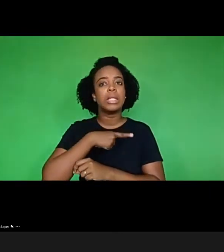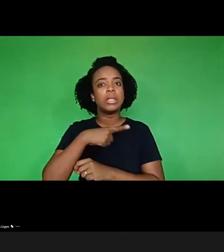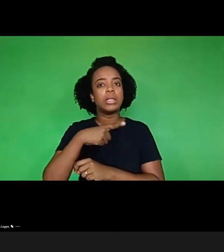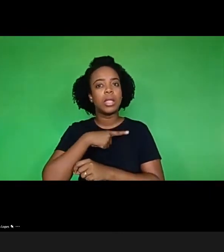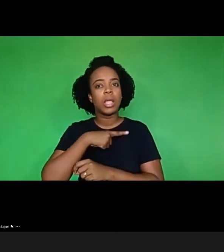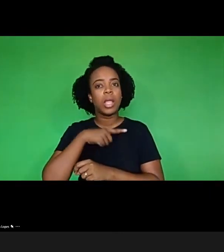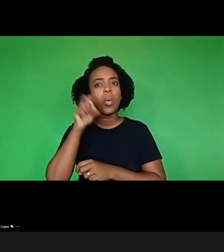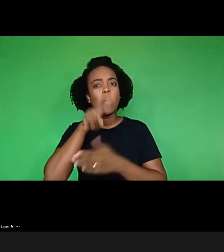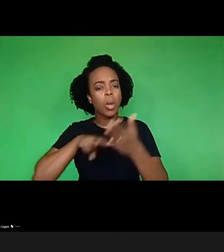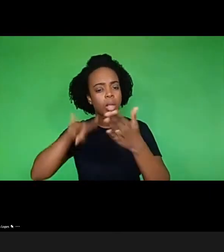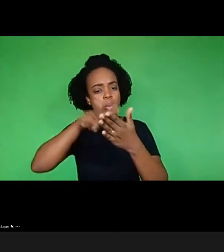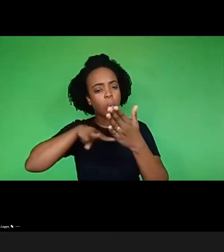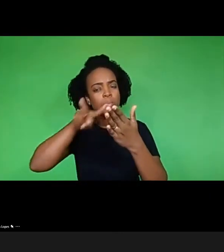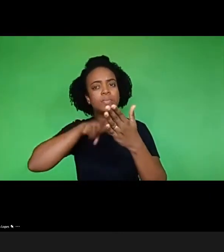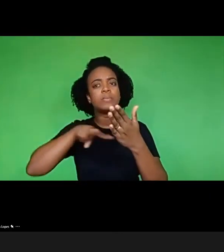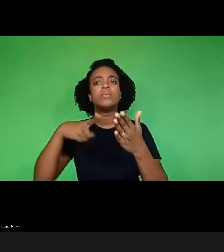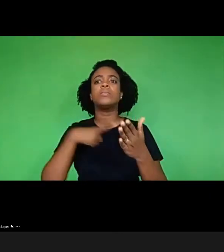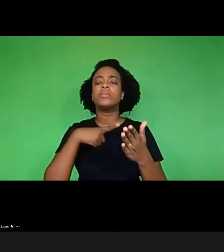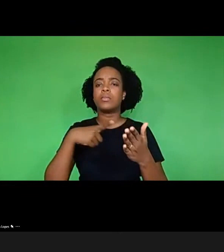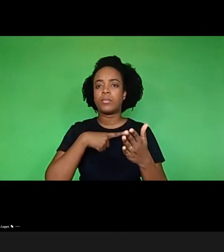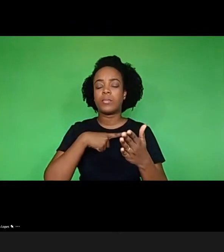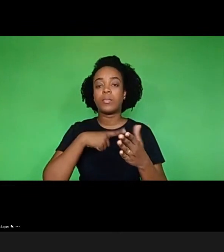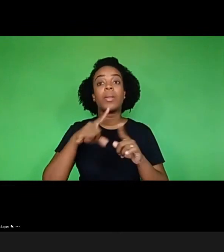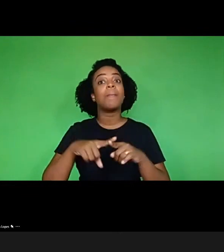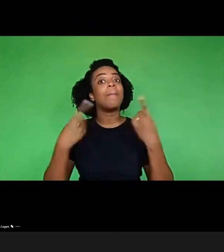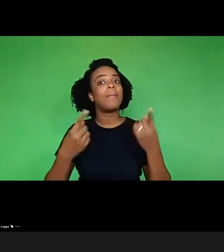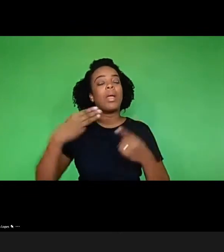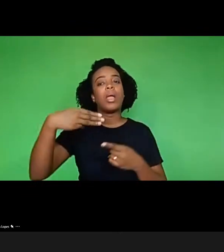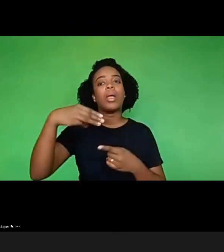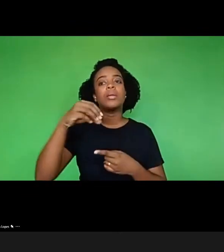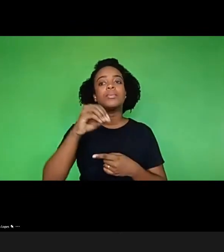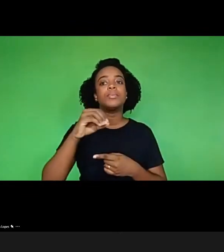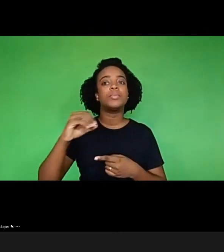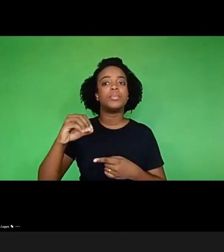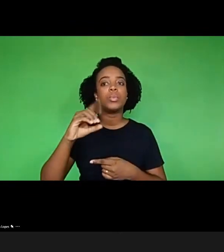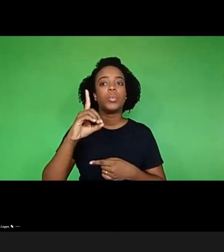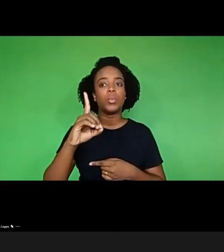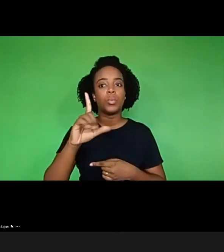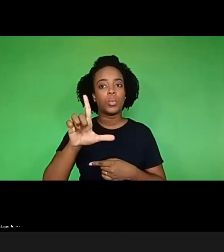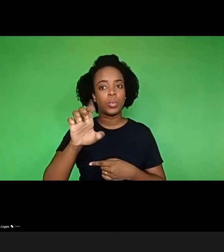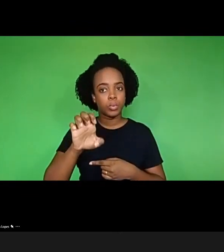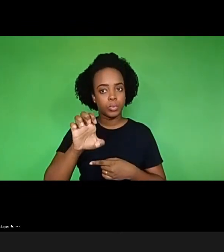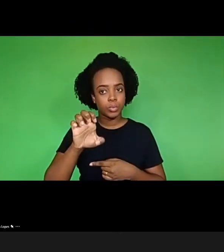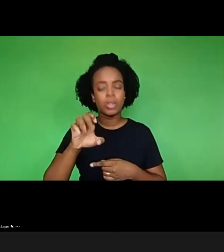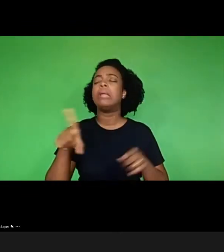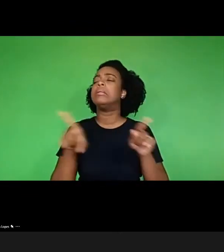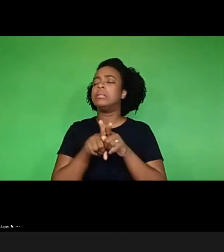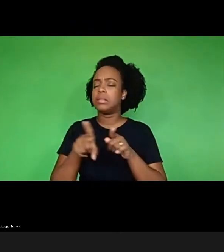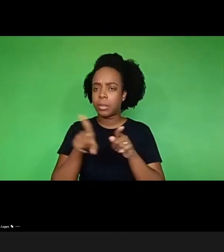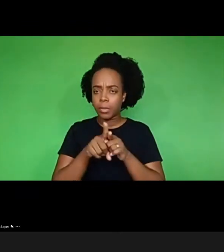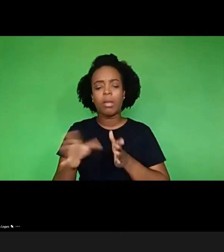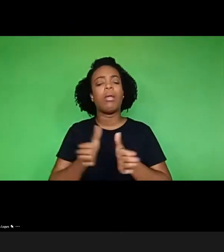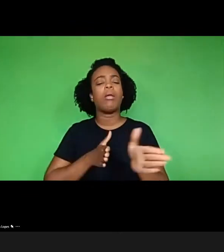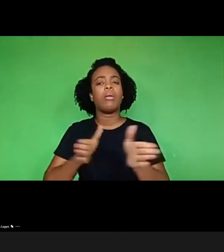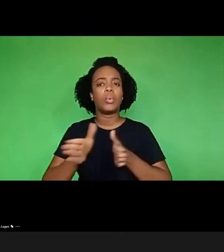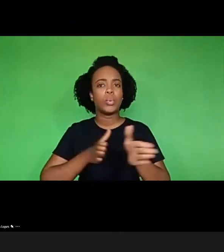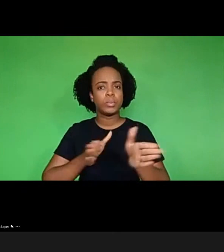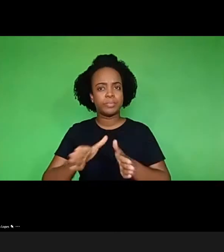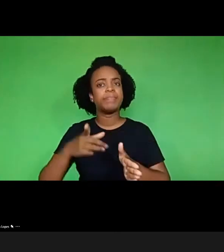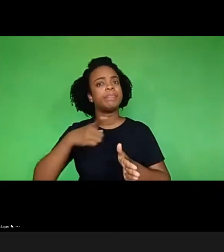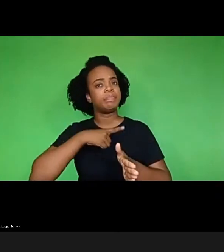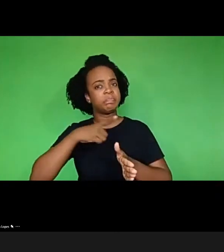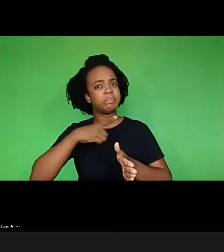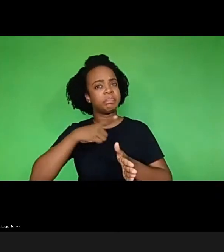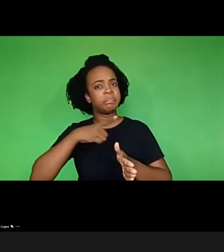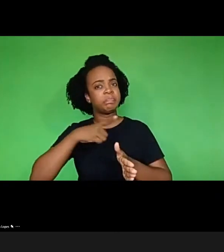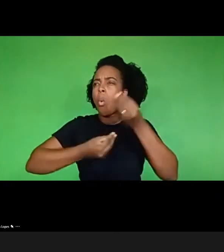Em relação ao Moodle, que é a outra ferramenta, ele também é acessível. Eu não sei exatamente como funciona,